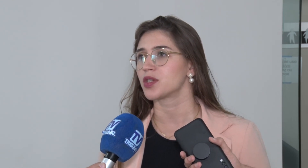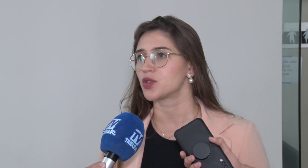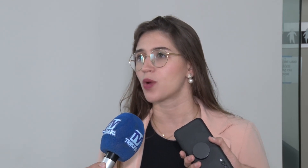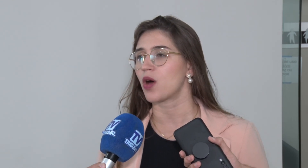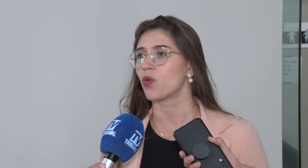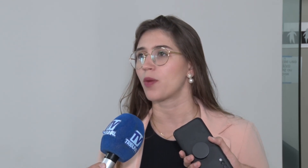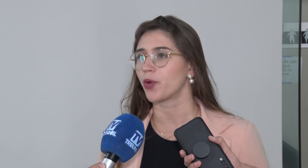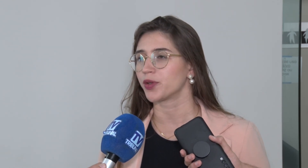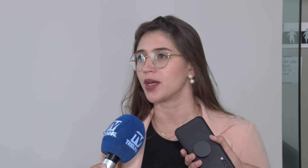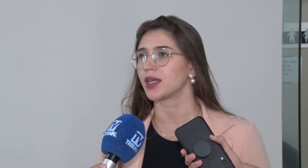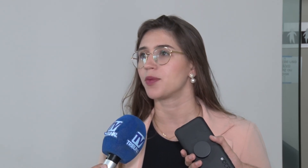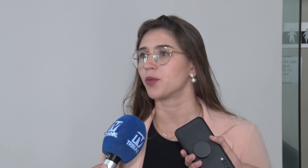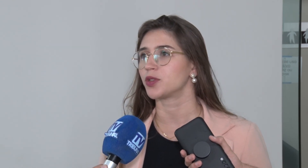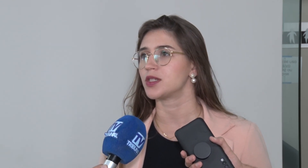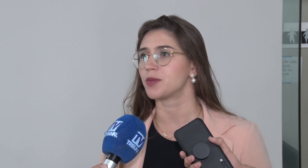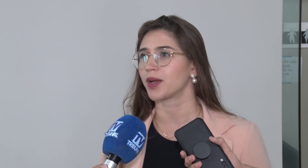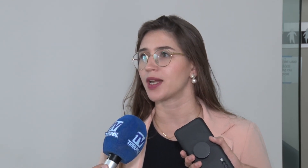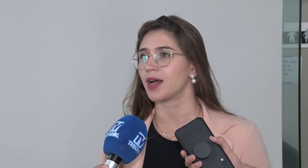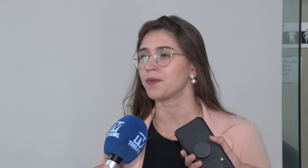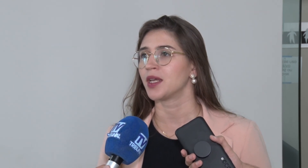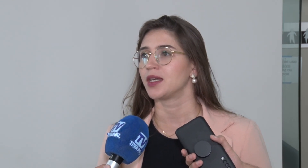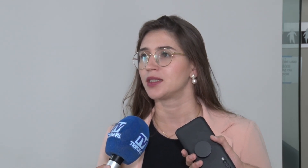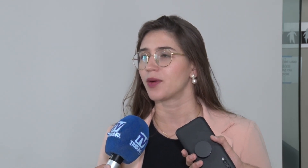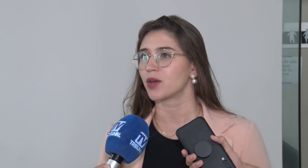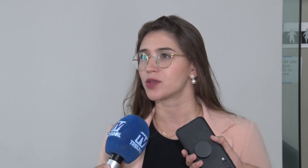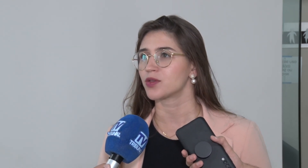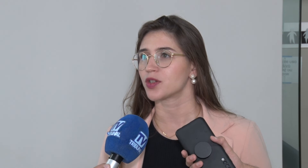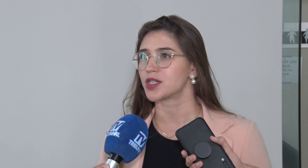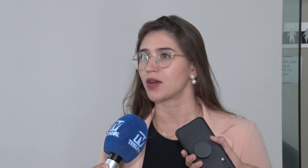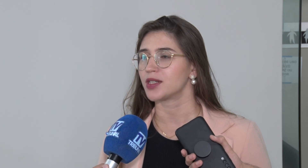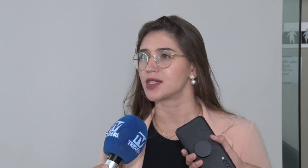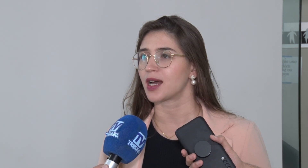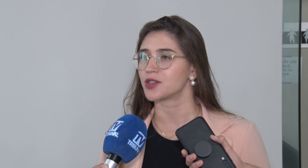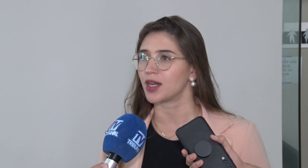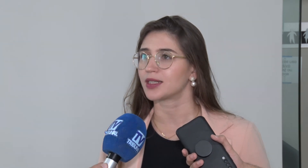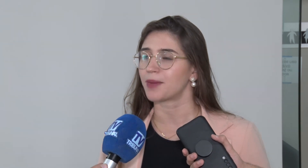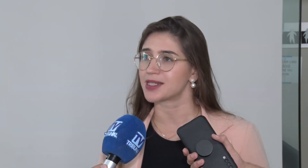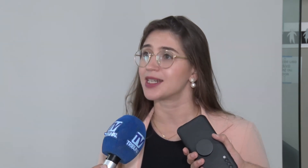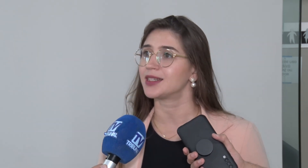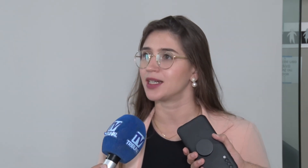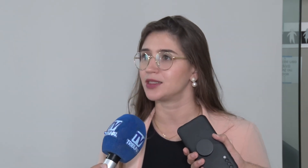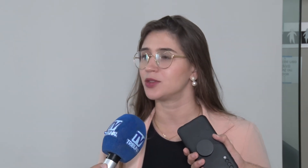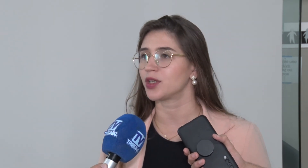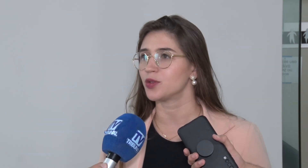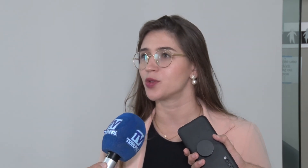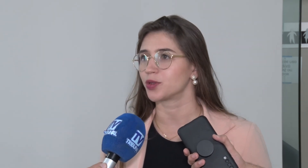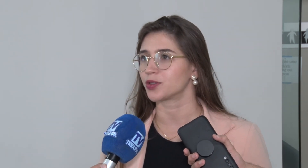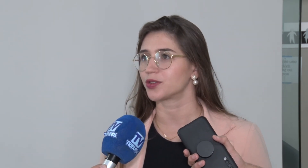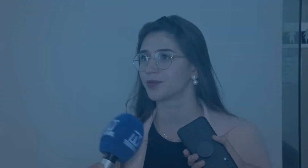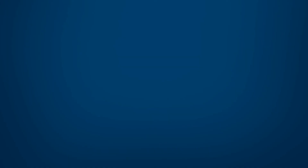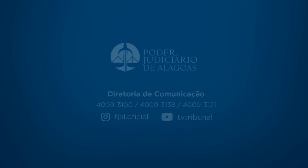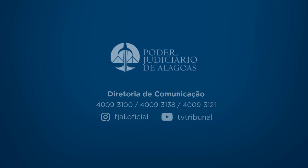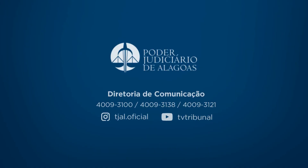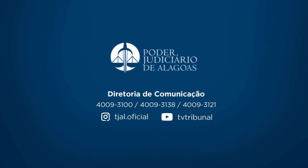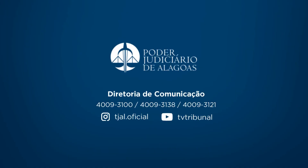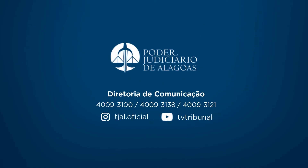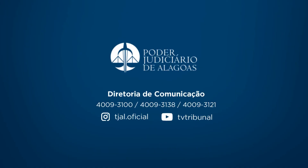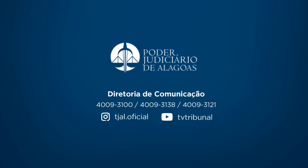maneira consensual, com o apoio da equipe multidisciplinar. Então a inclusão social, nesse caso, está mais gritante do que nos outros.